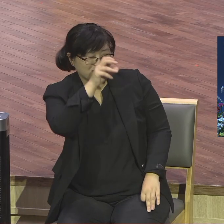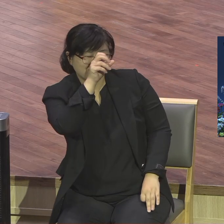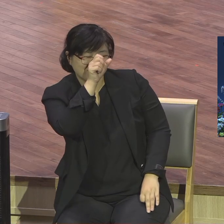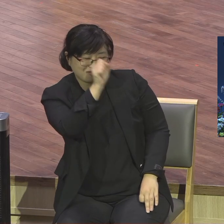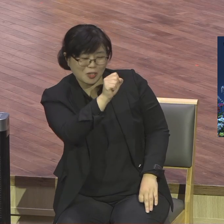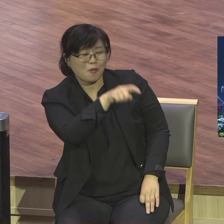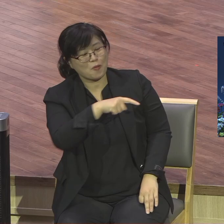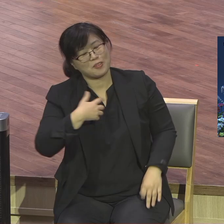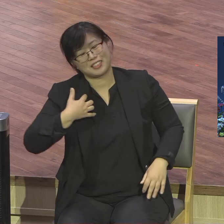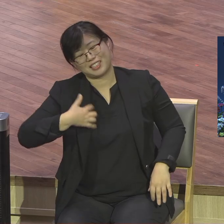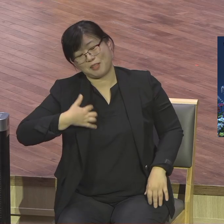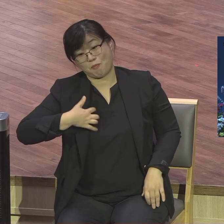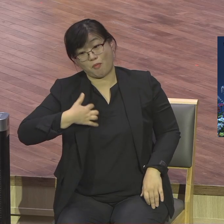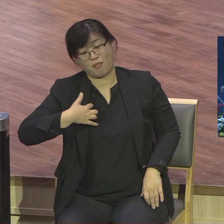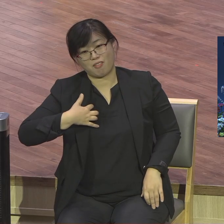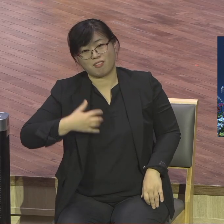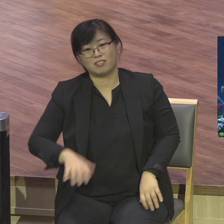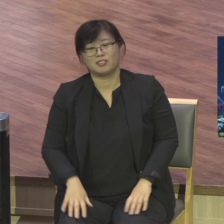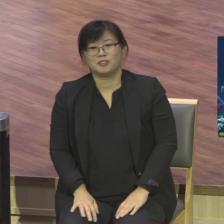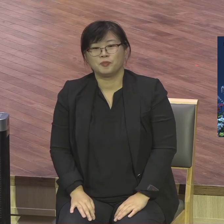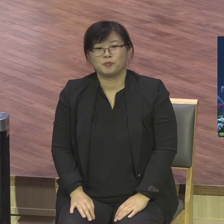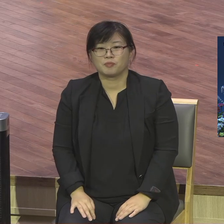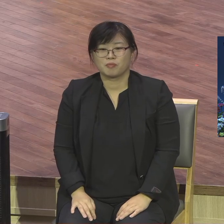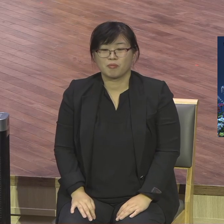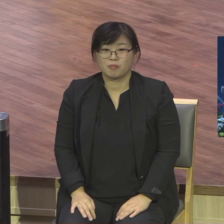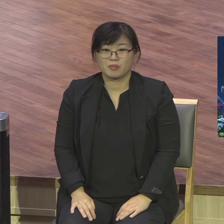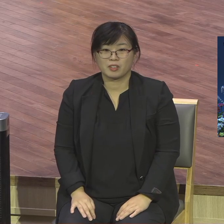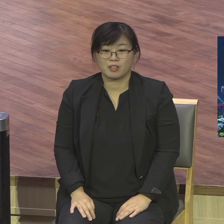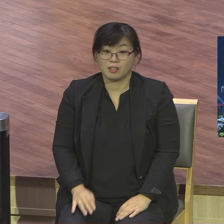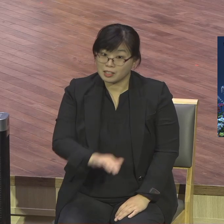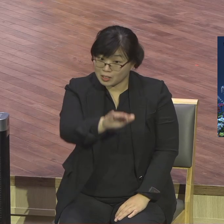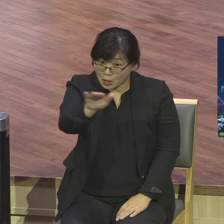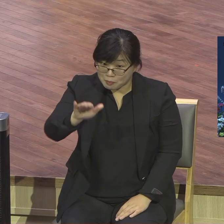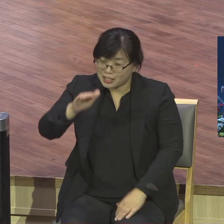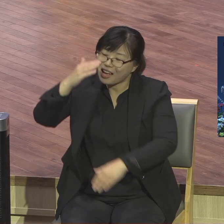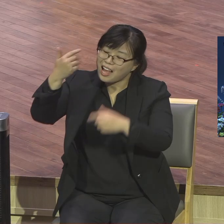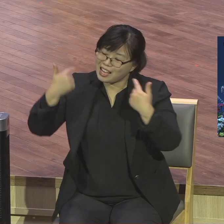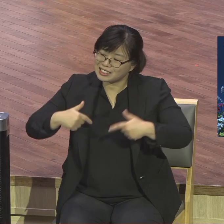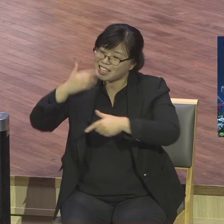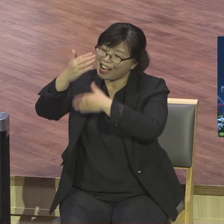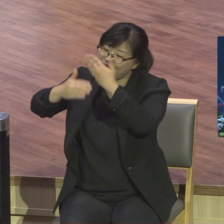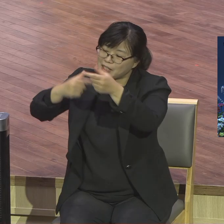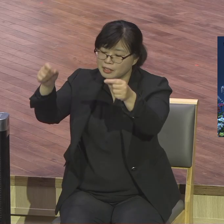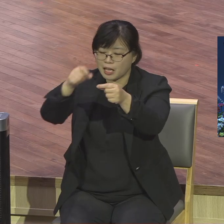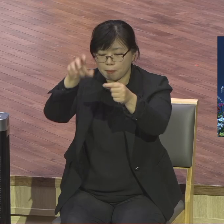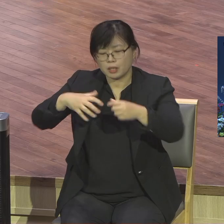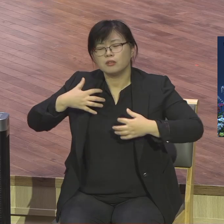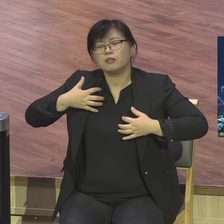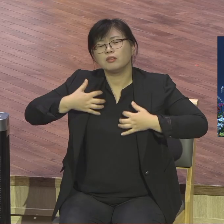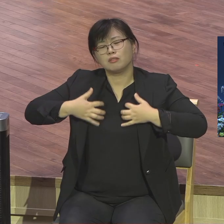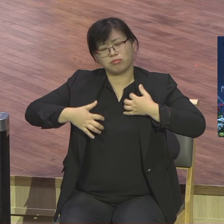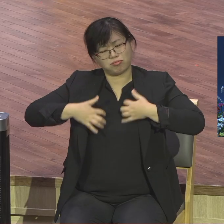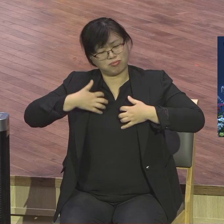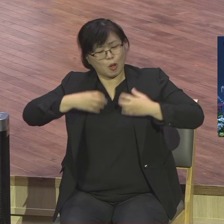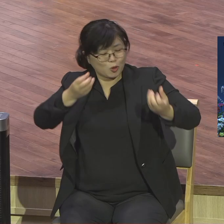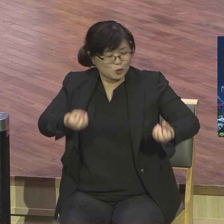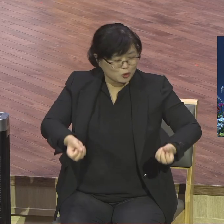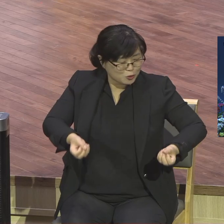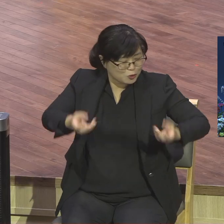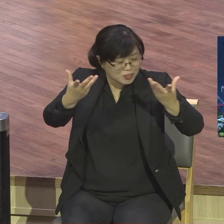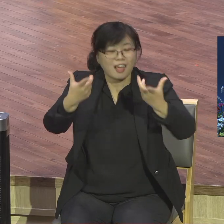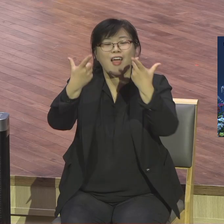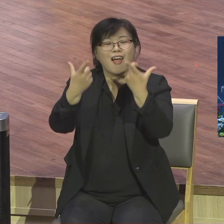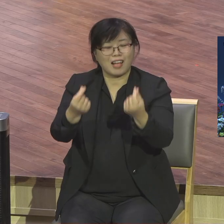그리스도를 체험하고 사는 사람. 그래서 하나님 앞에서는 여러분 모두 다 즐거워하는 축제의 생득을